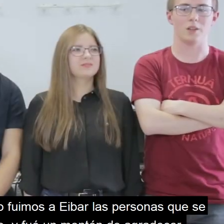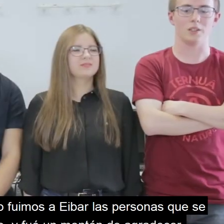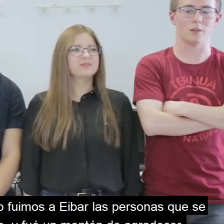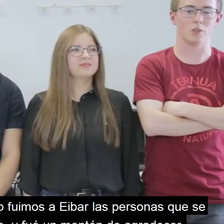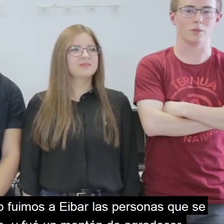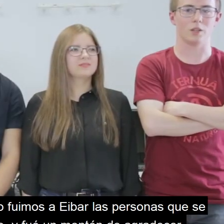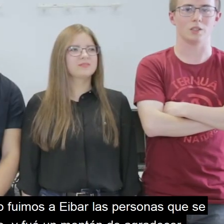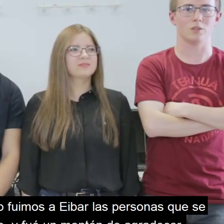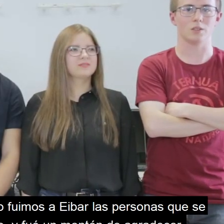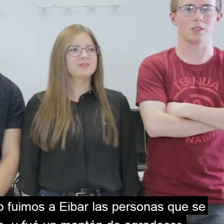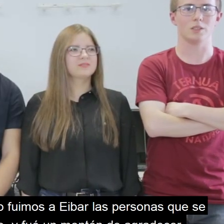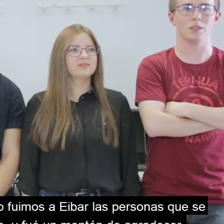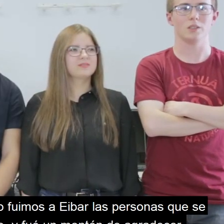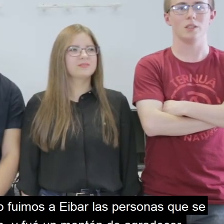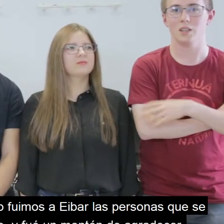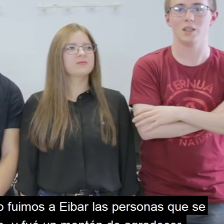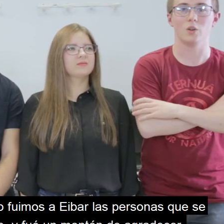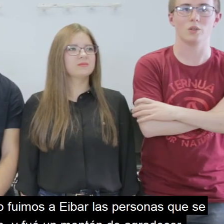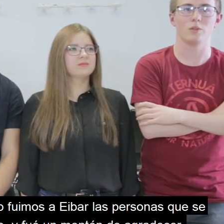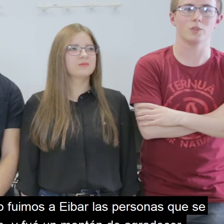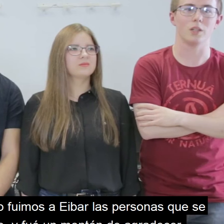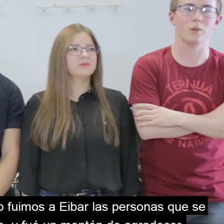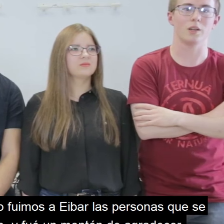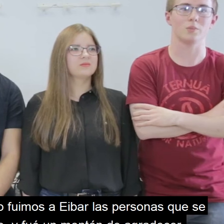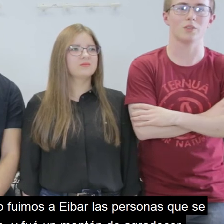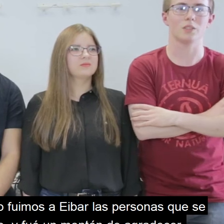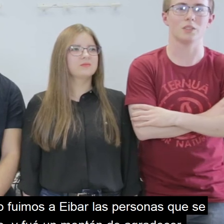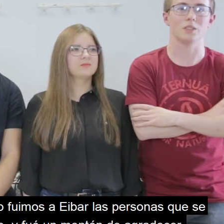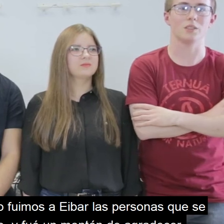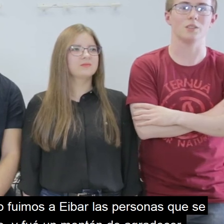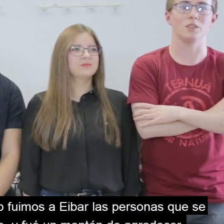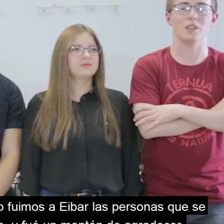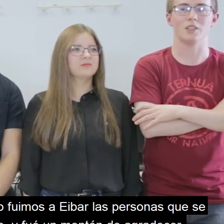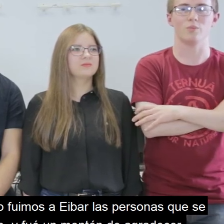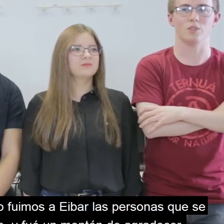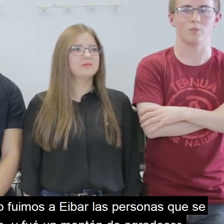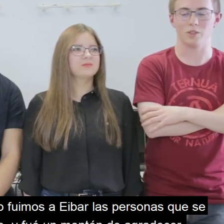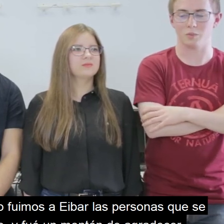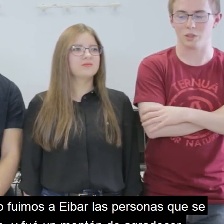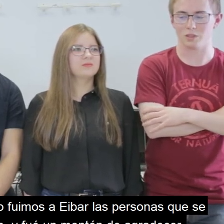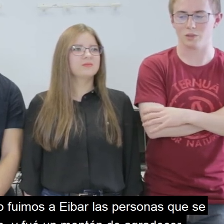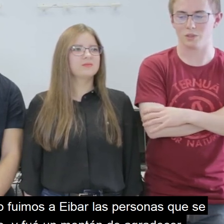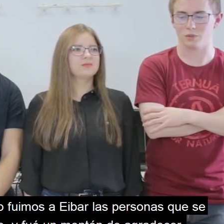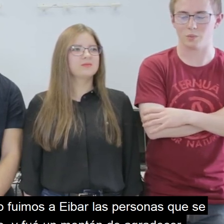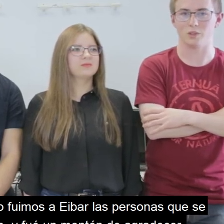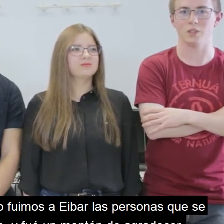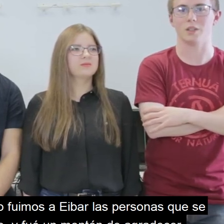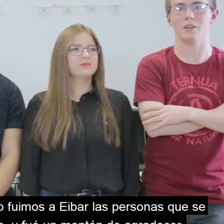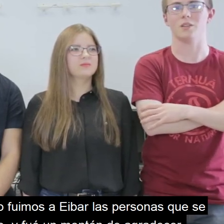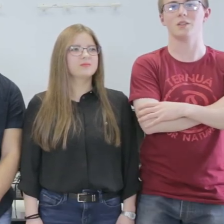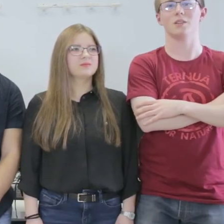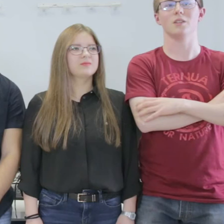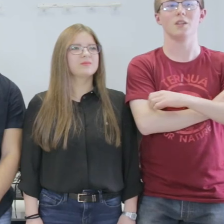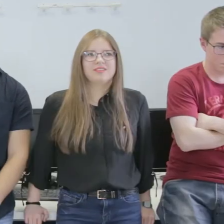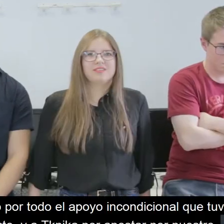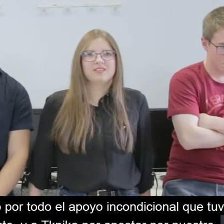intentaba facilitar muchas veces las cosas. Y luego cuando fuimos a Ibar, las personas que se interesaron un montón por el proyecto, y fue un montón de